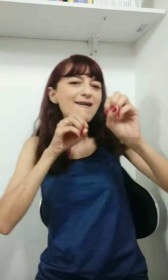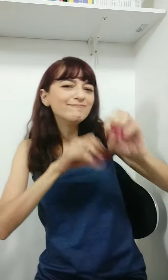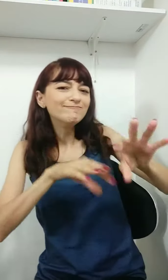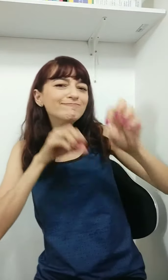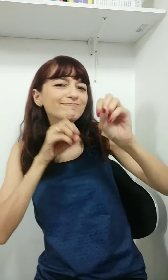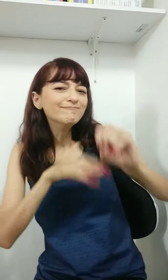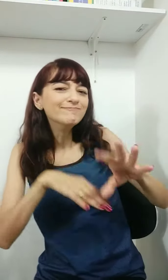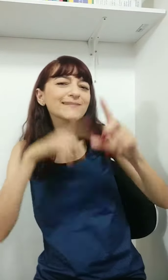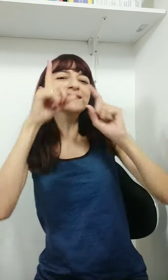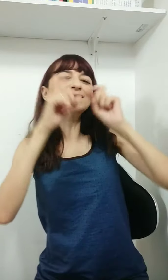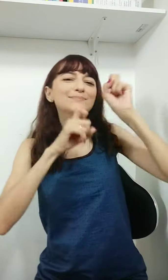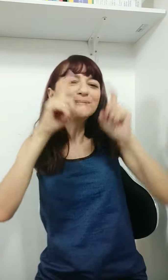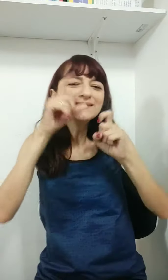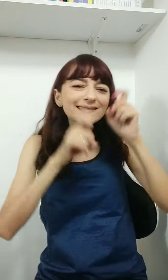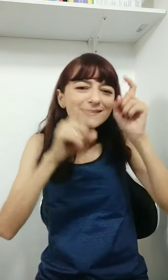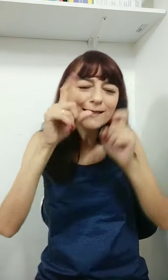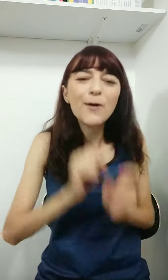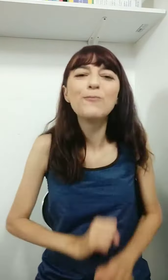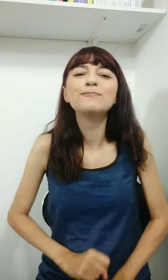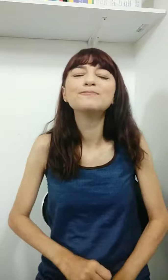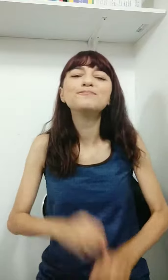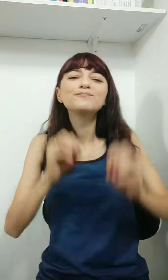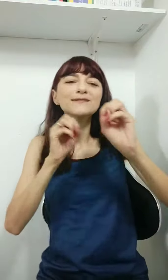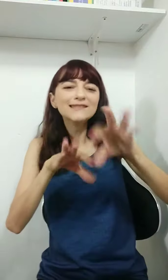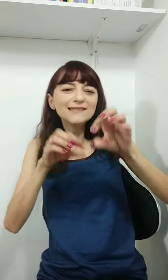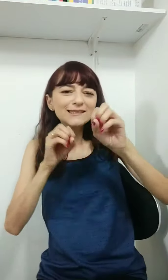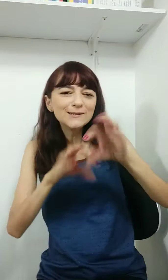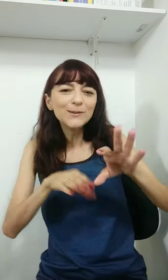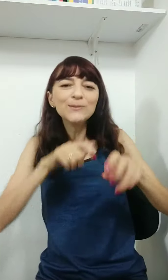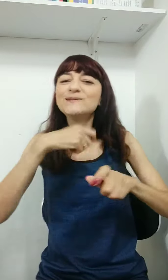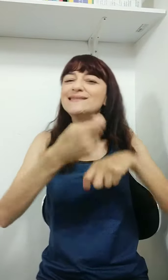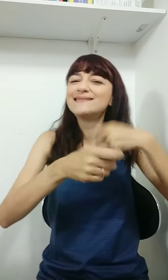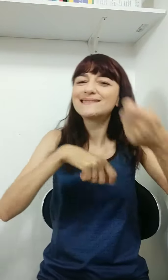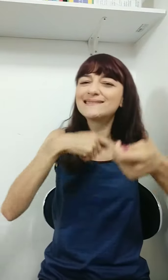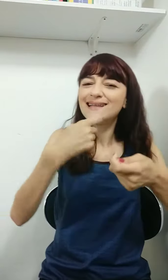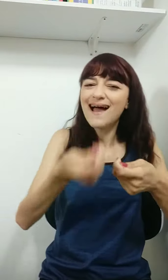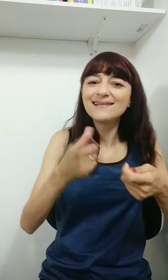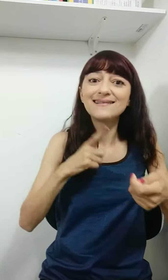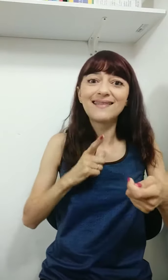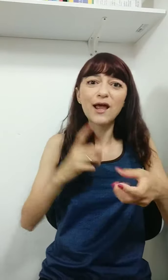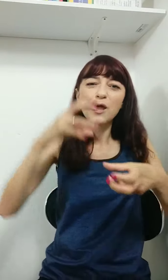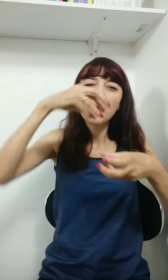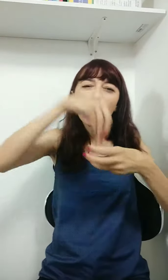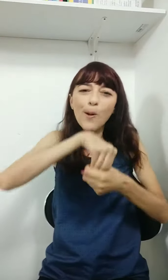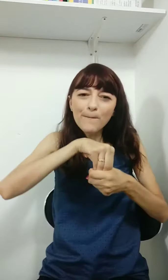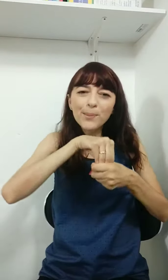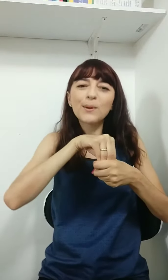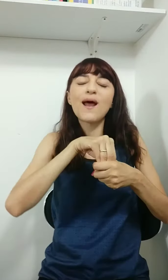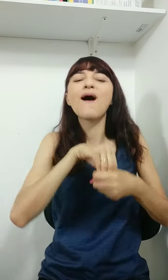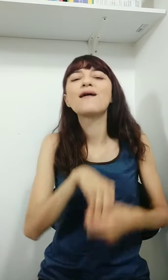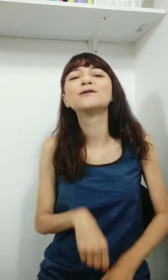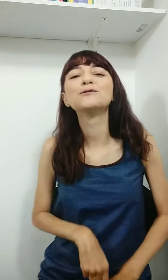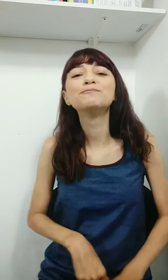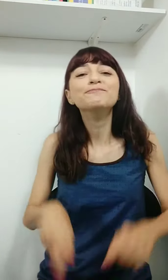bom? Hoje eu já ensinei para vocês alguns sinais, algumas expressões negativas, ensinei alguns contextos